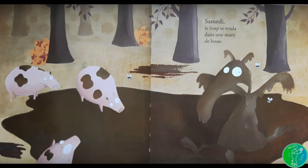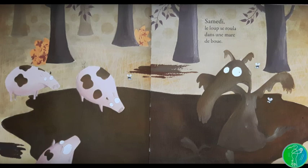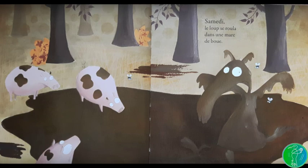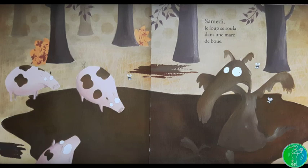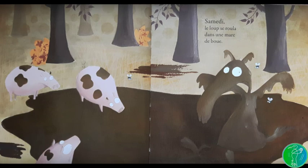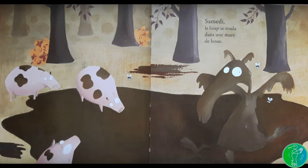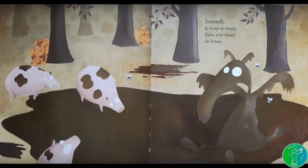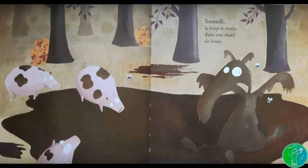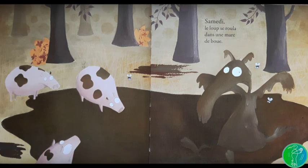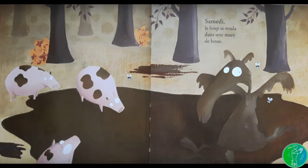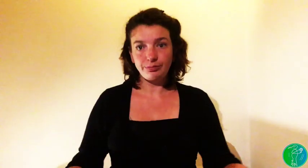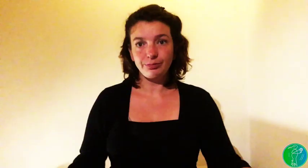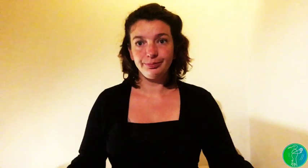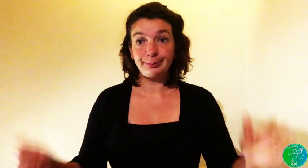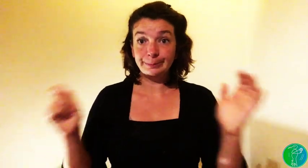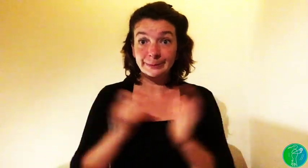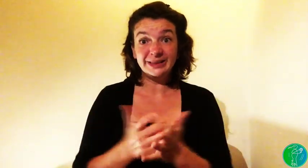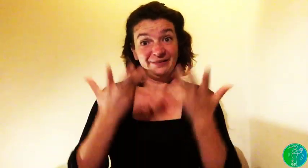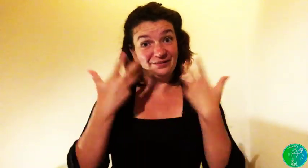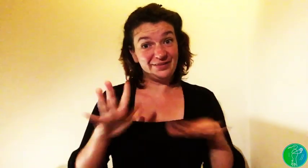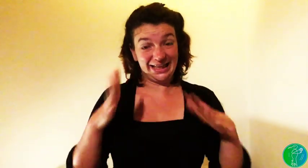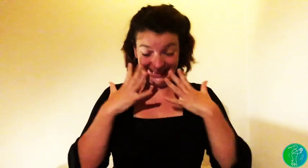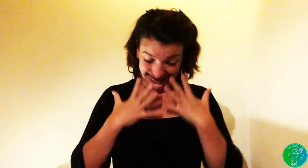regarda dans son miroir et soupira.